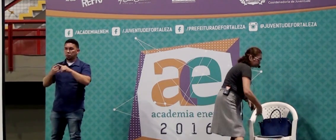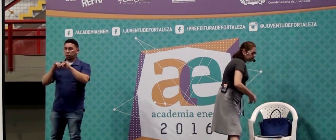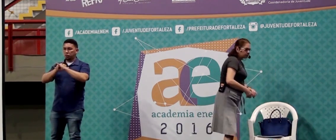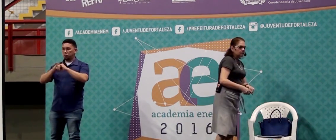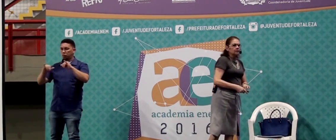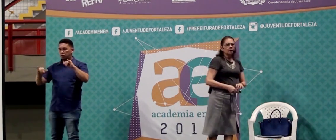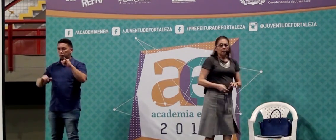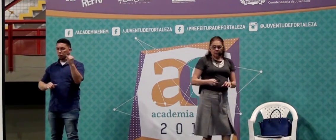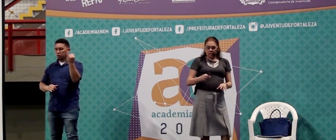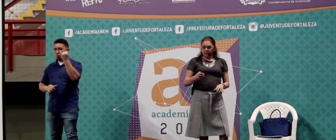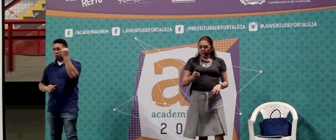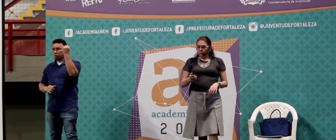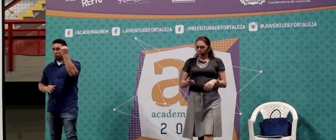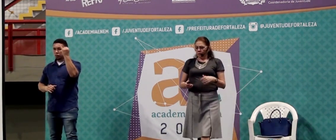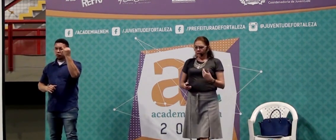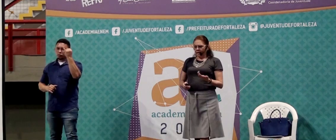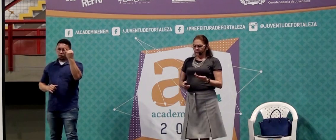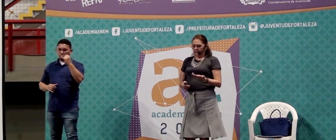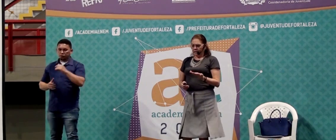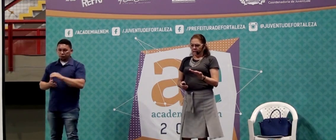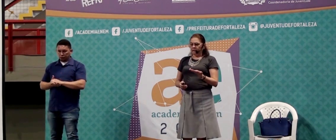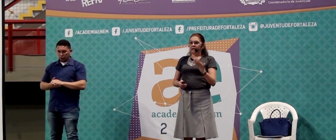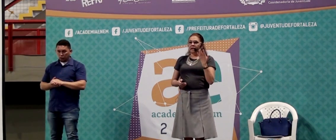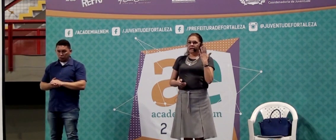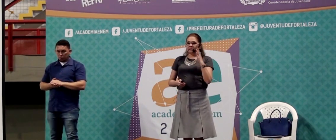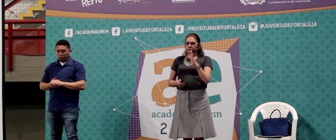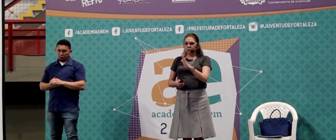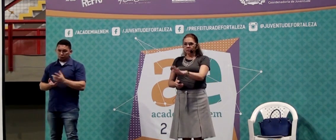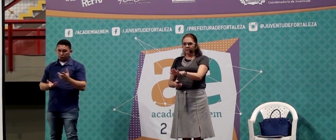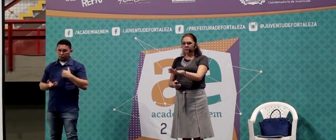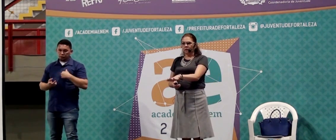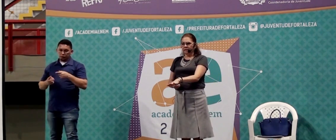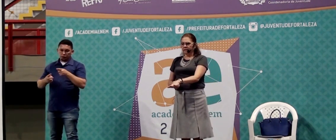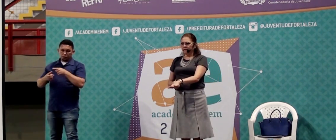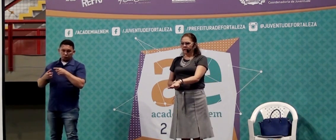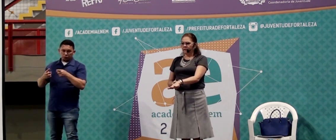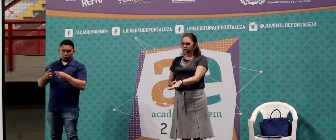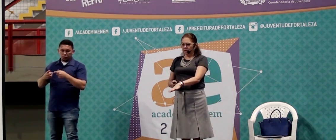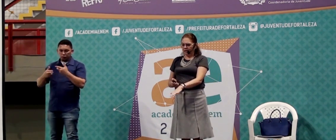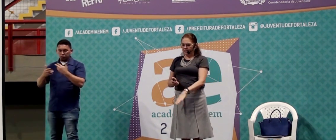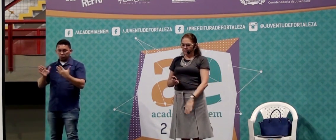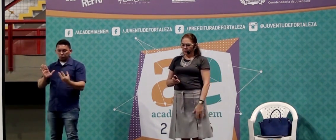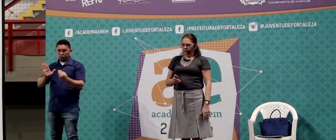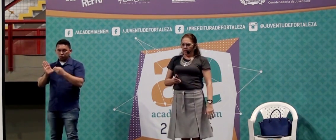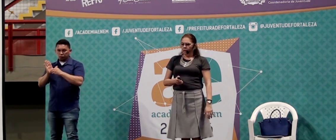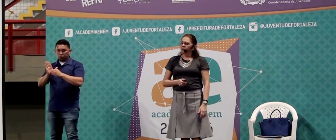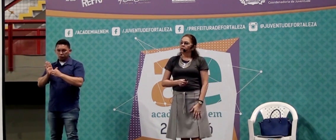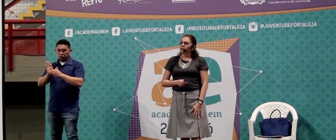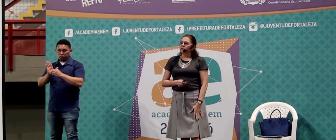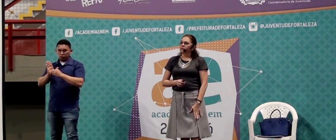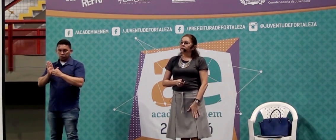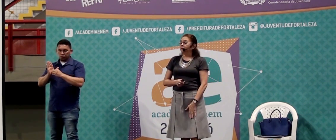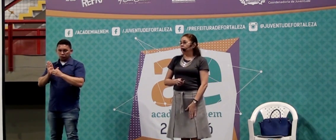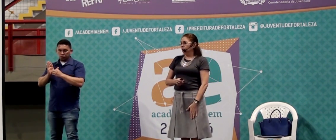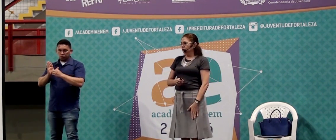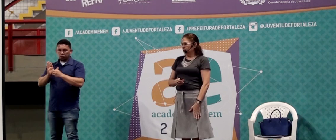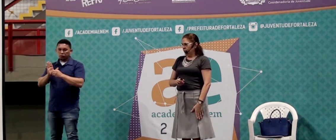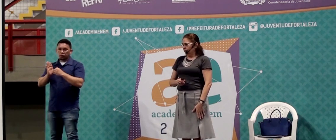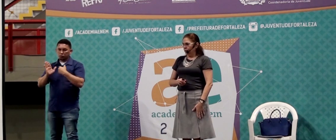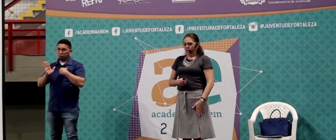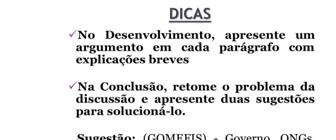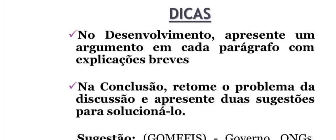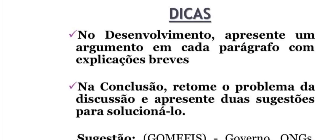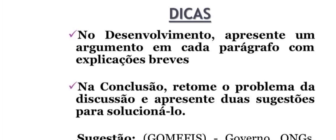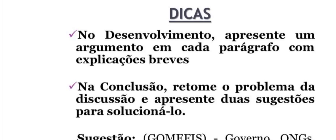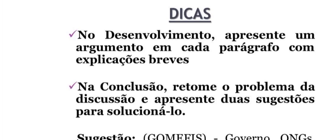interessante, que eu coloquei, que essas 2 coisas devem estar na